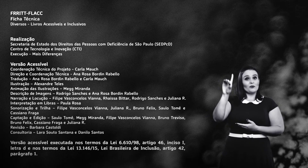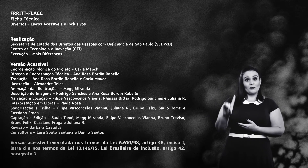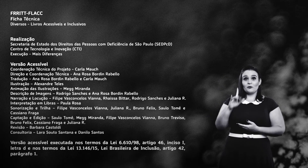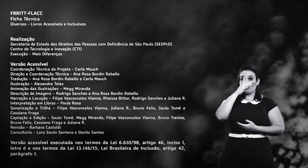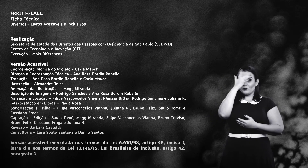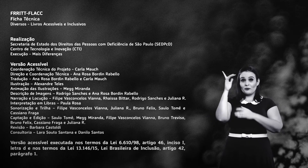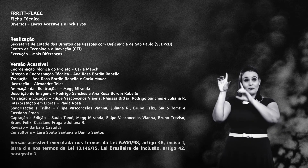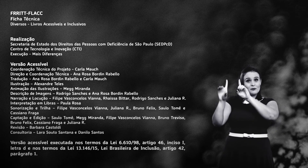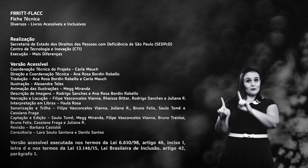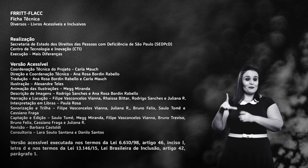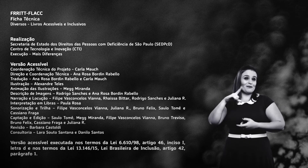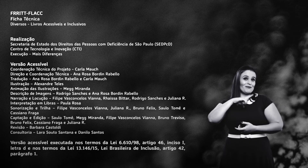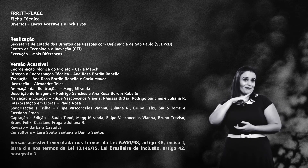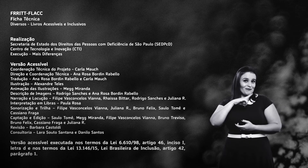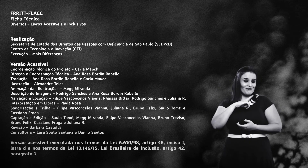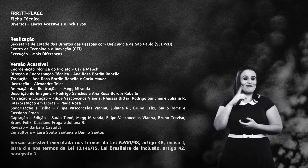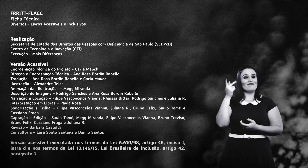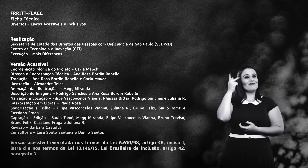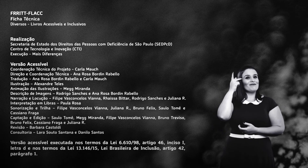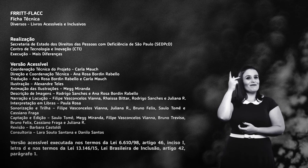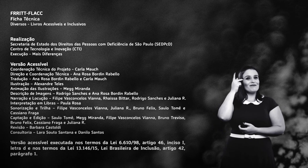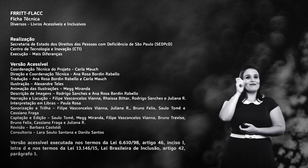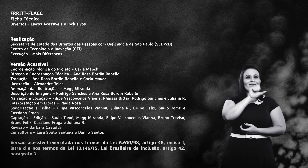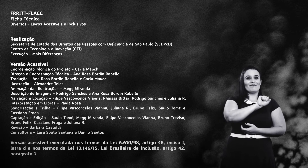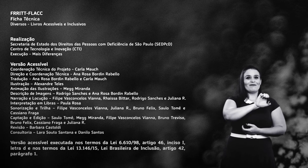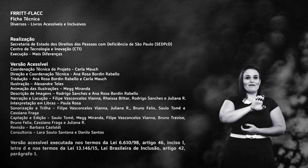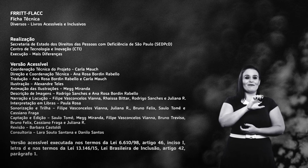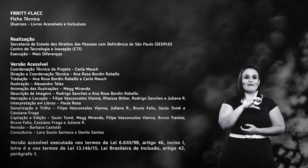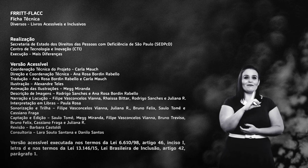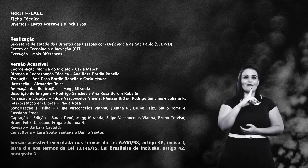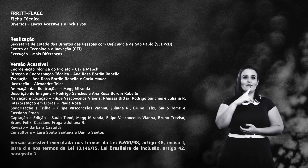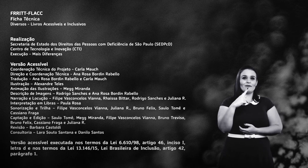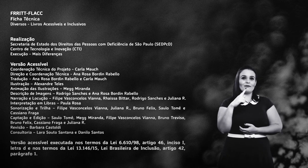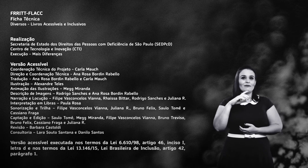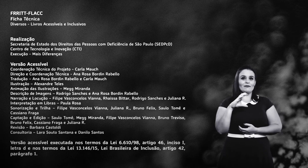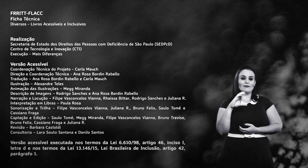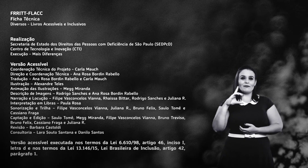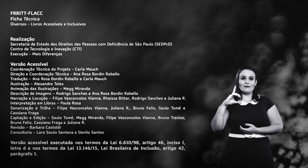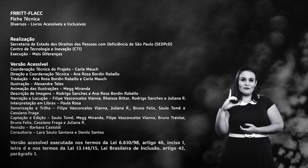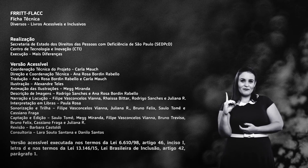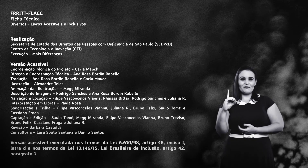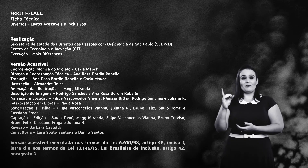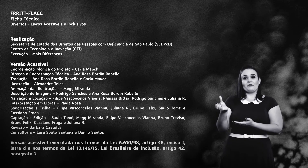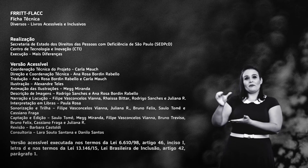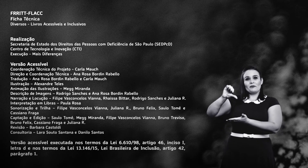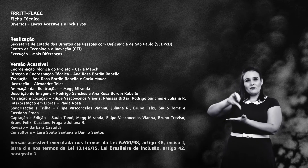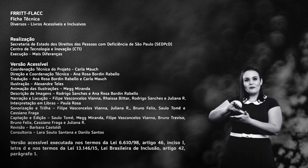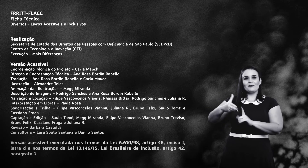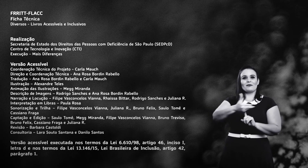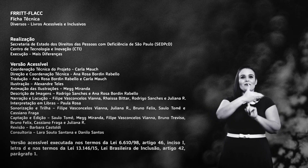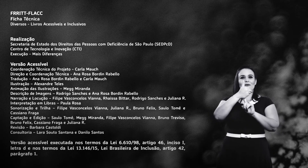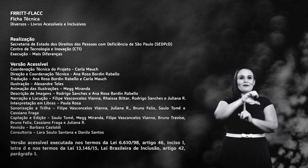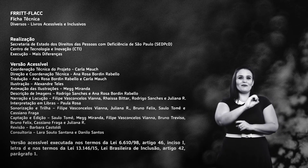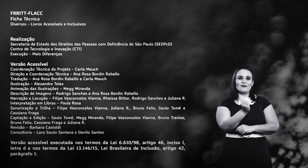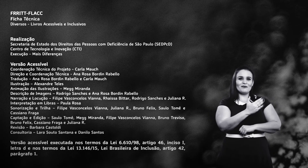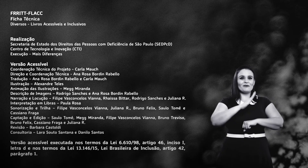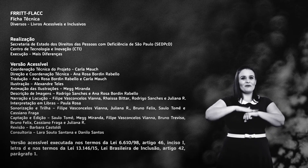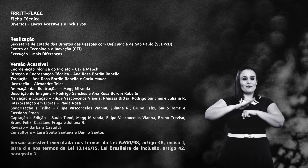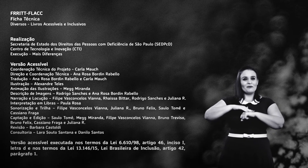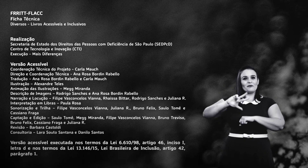com Deficiência de São Paulo. SED-PCD. Centro de Tecnologia e Inovação. CTI. Execução: Mais